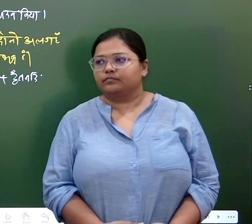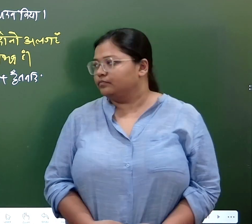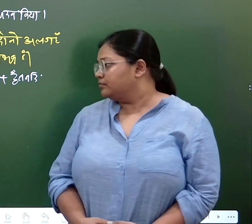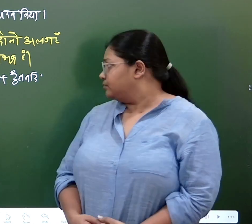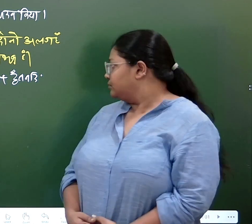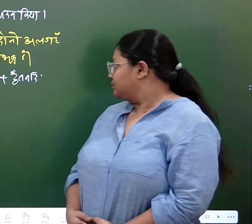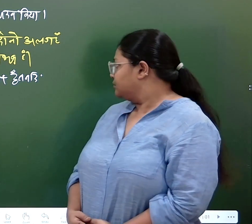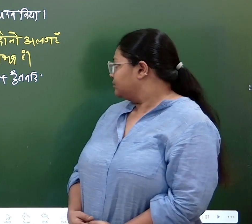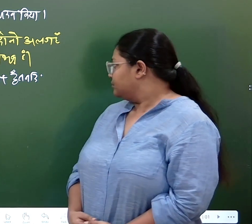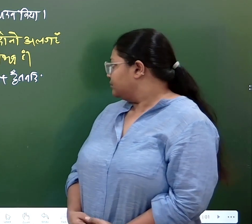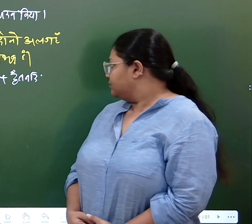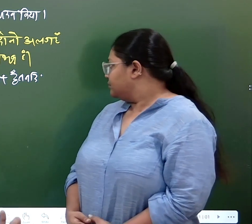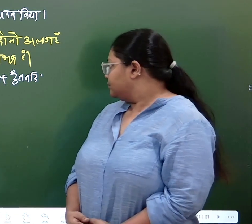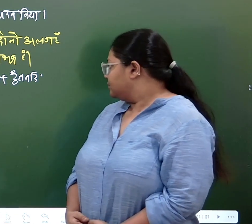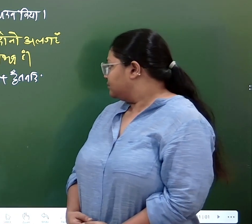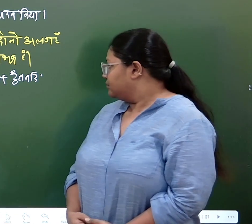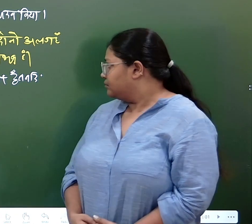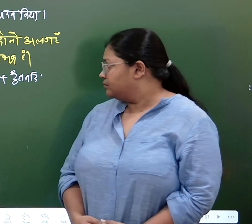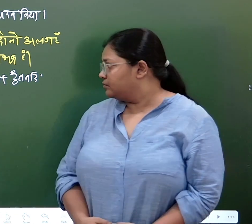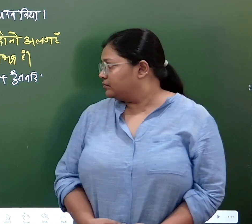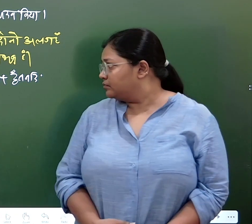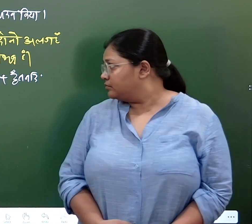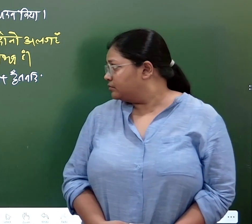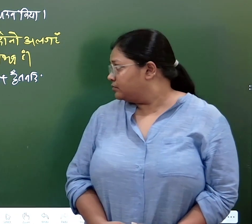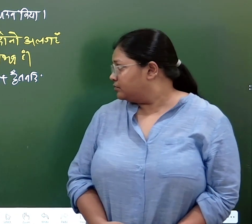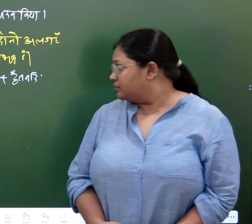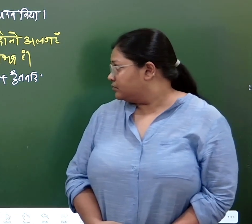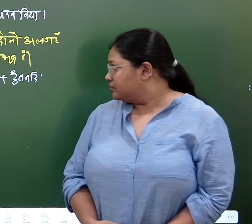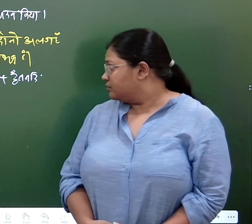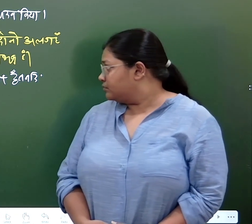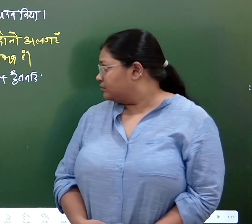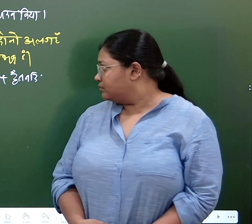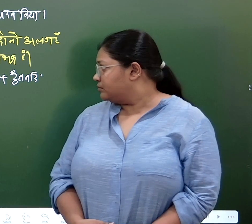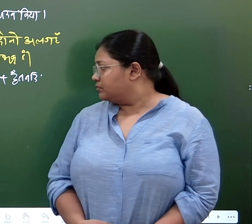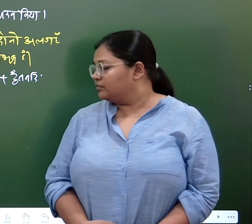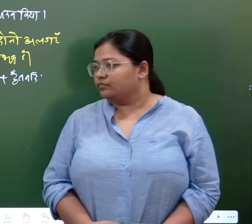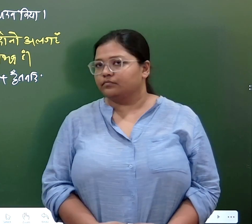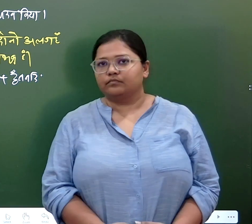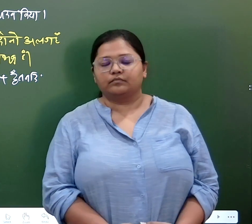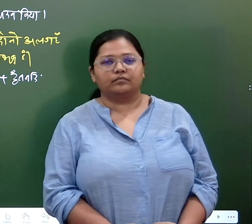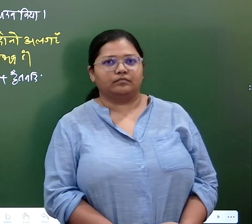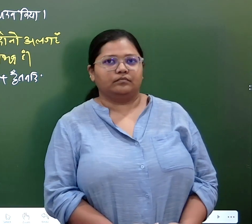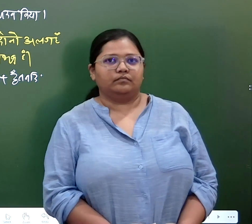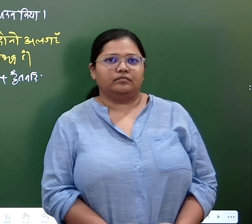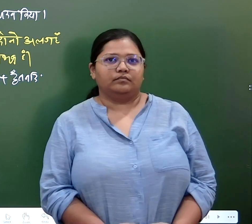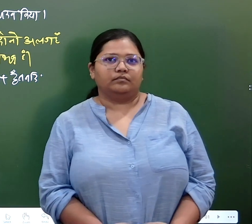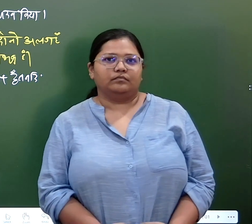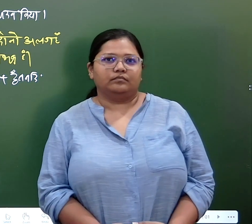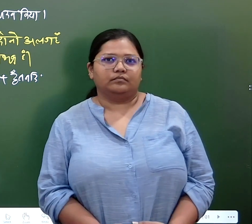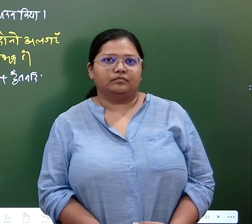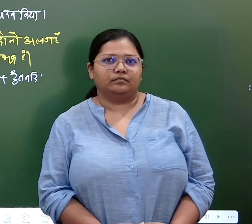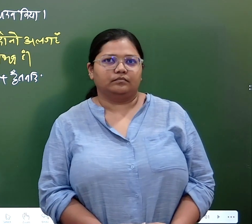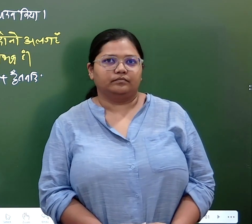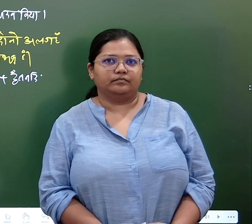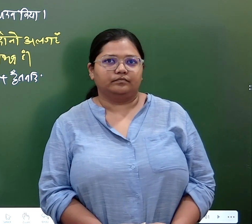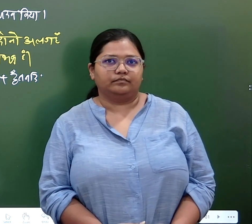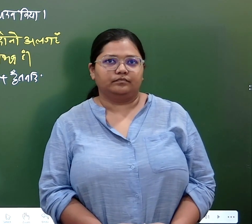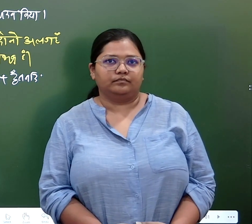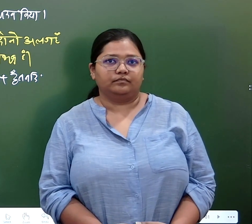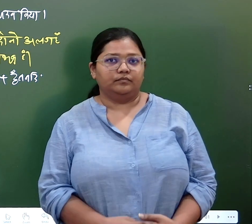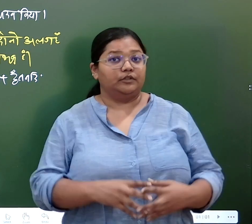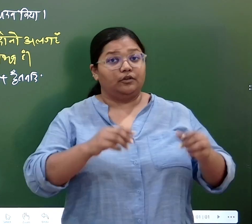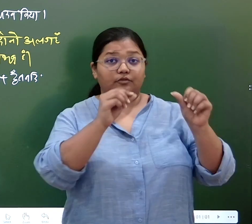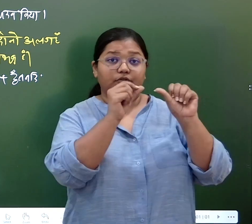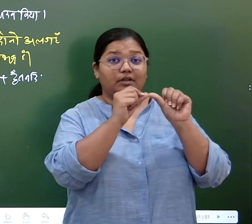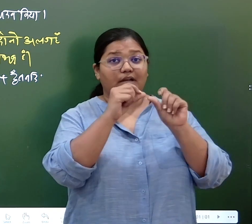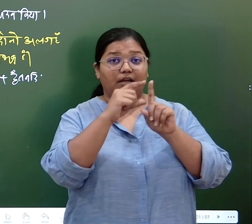मतलब अद्वैतवाद मतलब क्या कि आत्मा परमात्मा में विलीन हो जाती है, द्वैतवाद क्या कि आत्मा और परमात्मा दोनों अलग अलग चीज